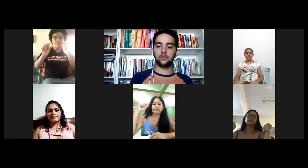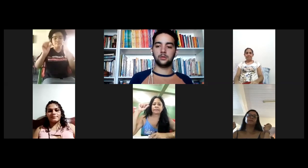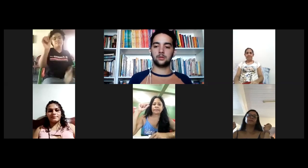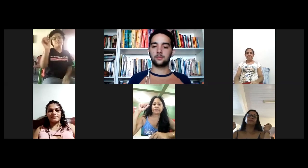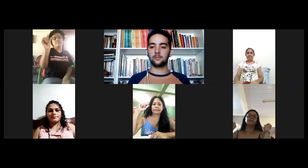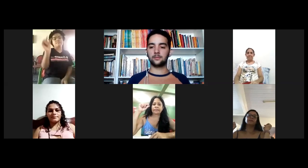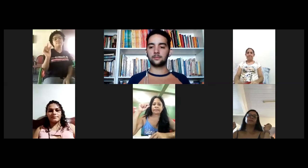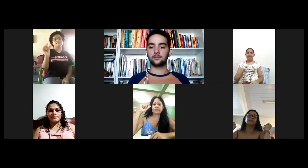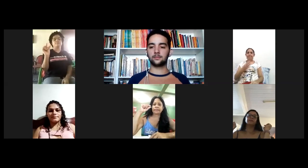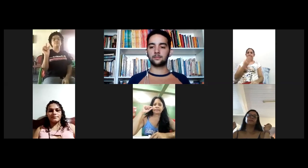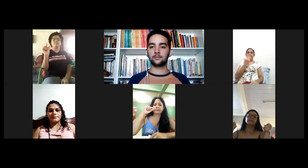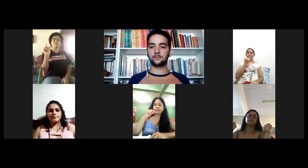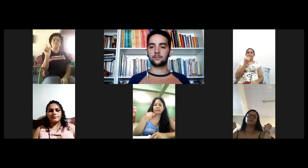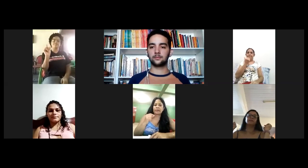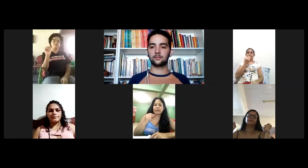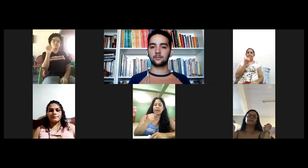alimentos,